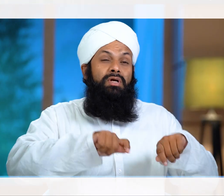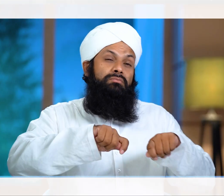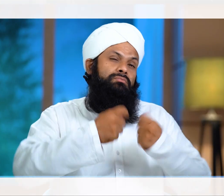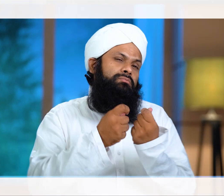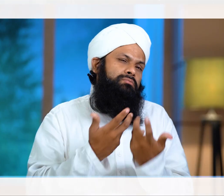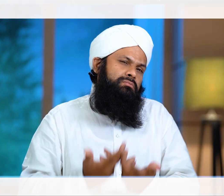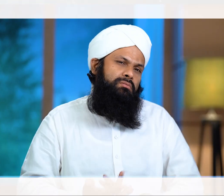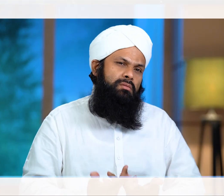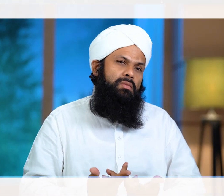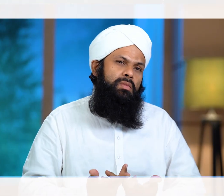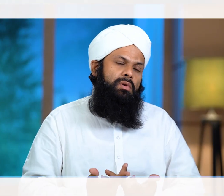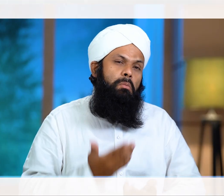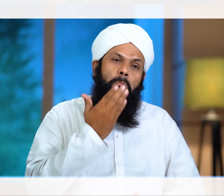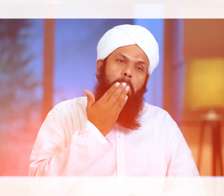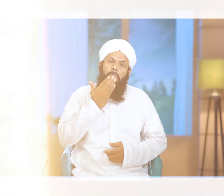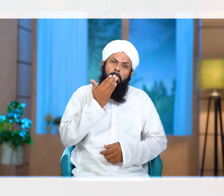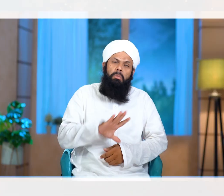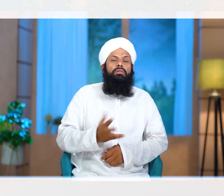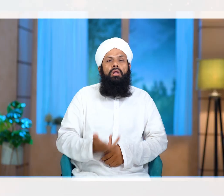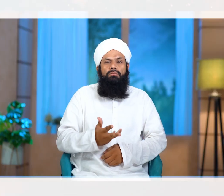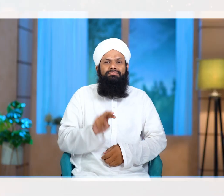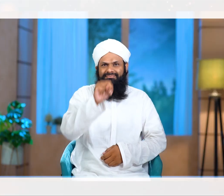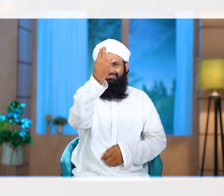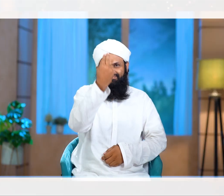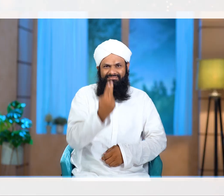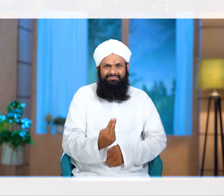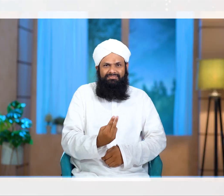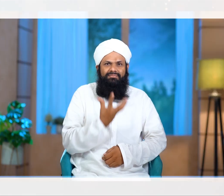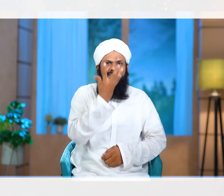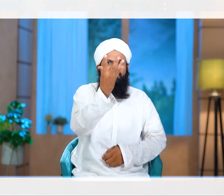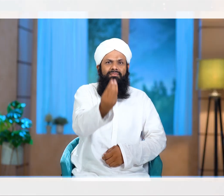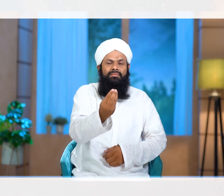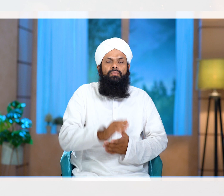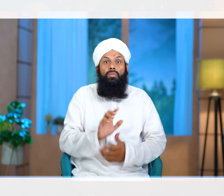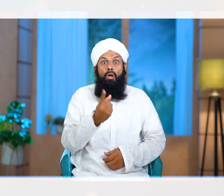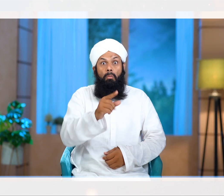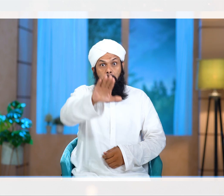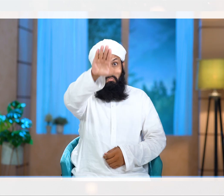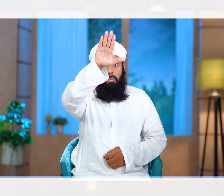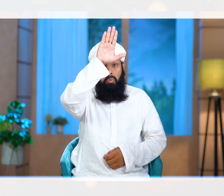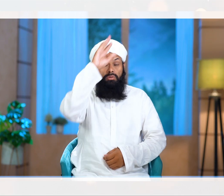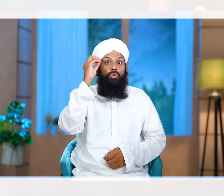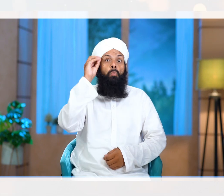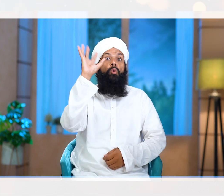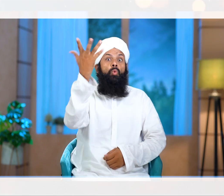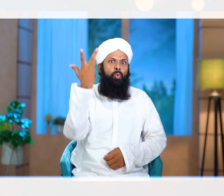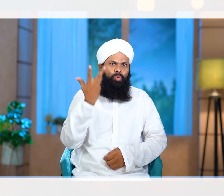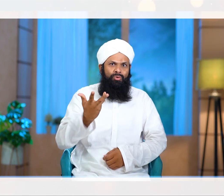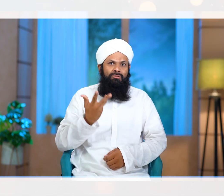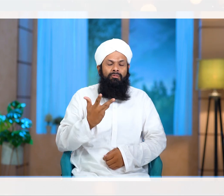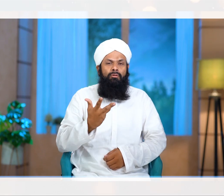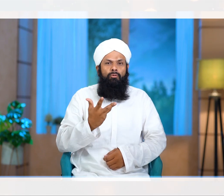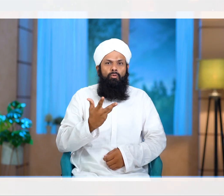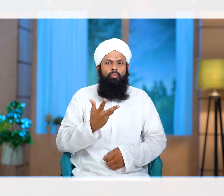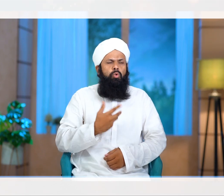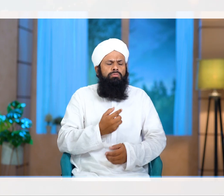کوئی دیتے نہیں ہیں؟ یہ بات آپ کے والد صاحب کو کتنی بری لگے گی. اچھا، اس بات کو ایک مثال کے ذریعے سمجھتے ہیں. ایک بادشاہ کے